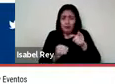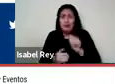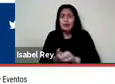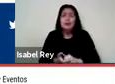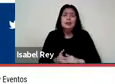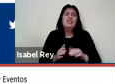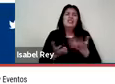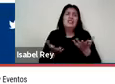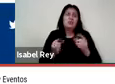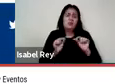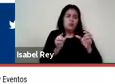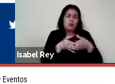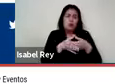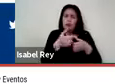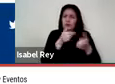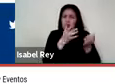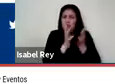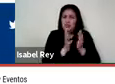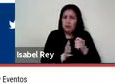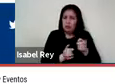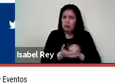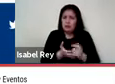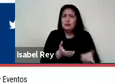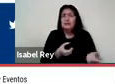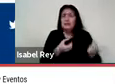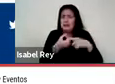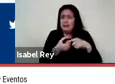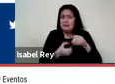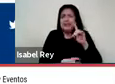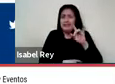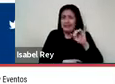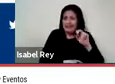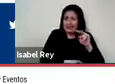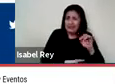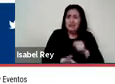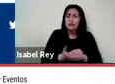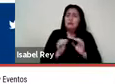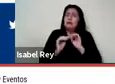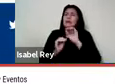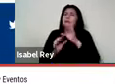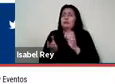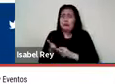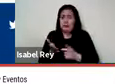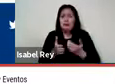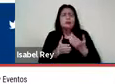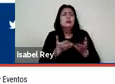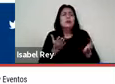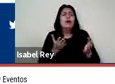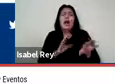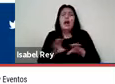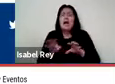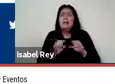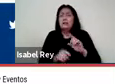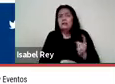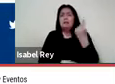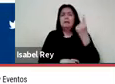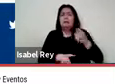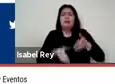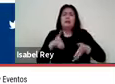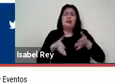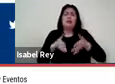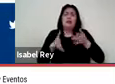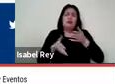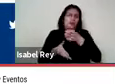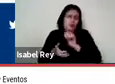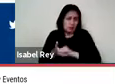¿no?, de que un grupo de estos alumnos, el cual constituye Diana, pues han sido nombrados para construir el primer robot submarino en la Universidad